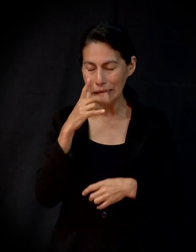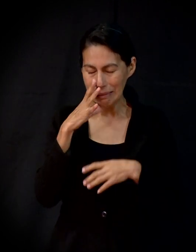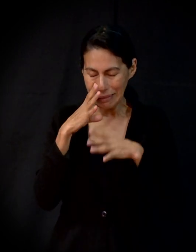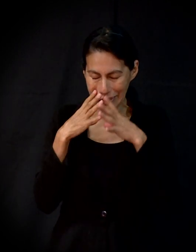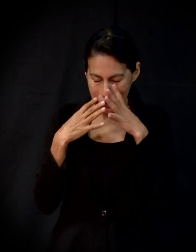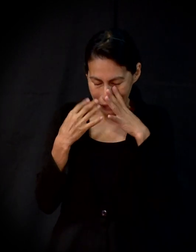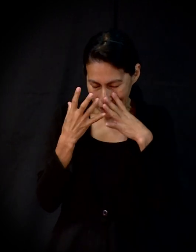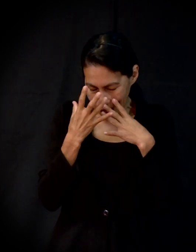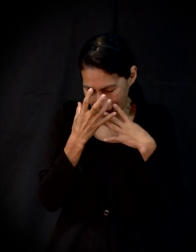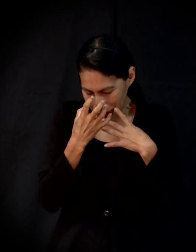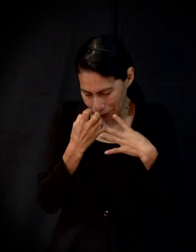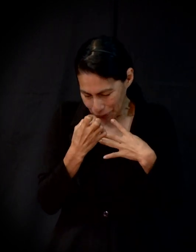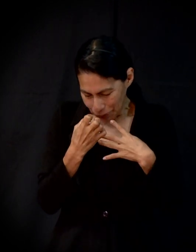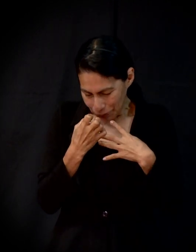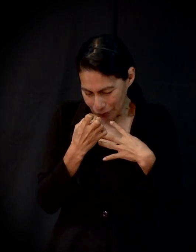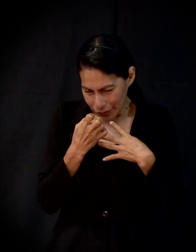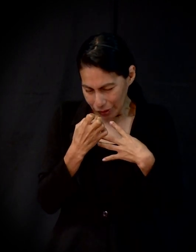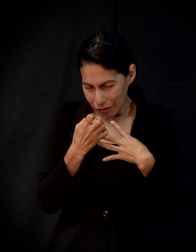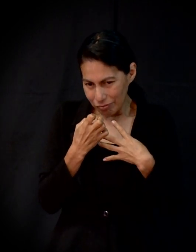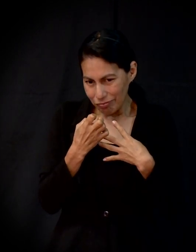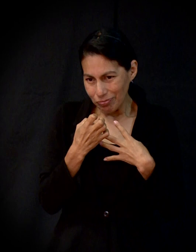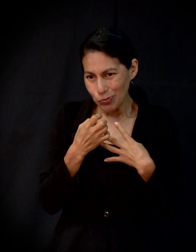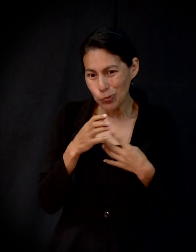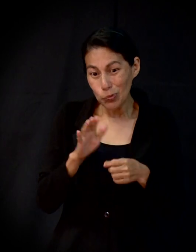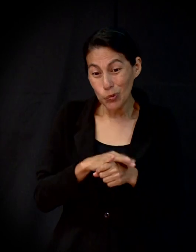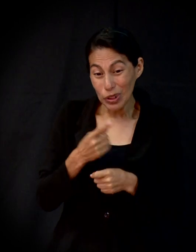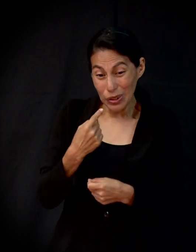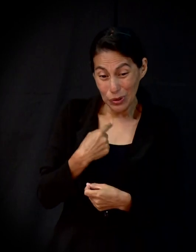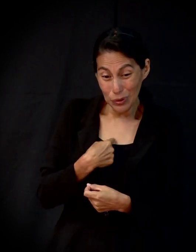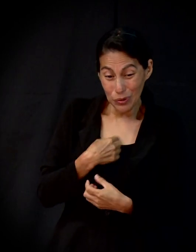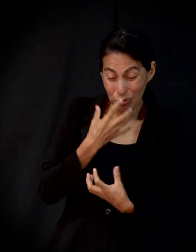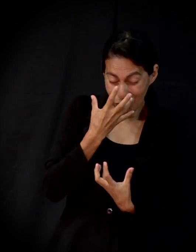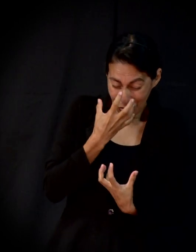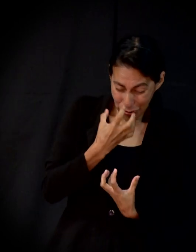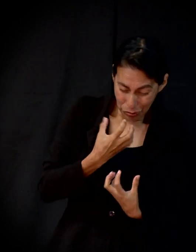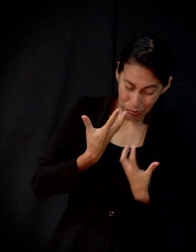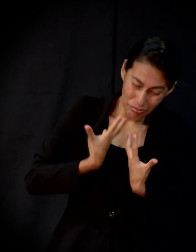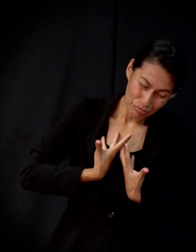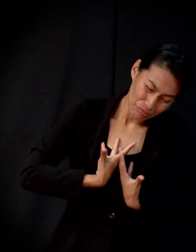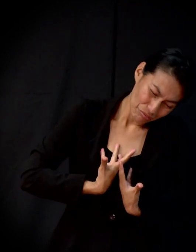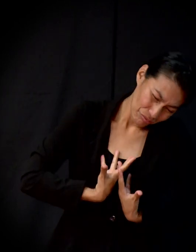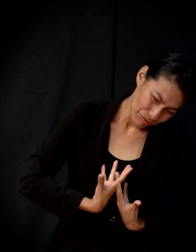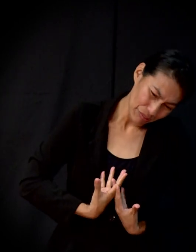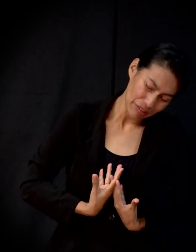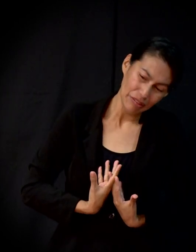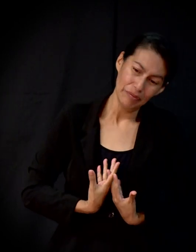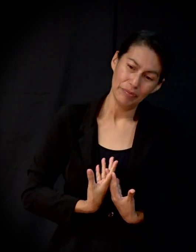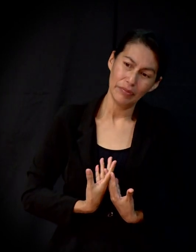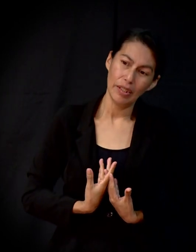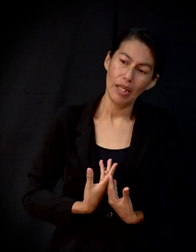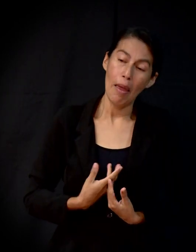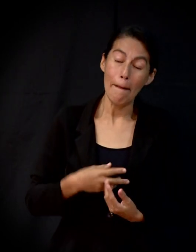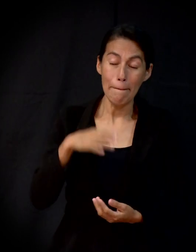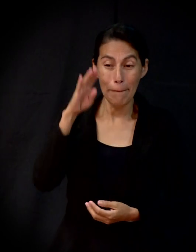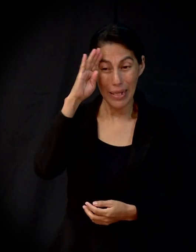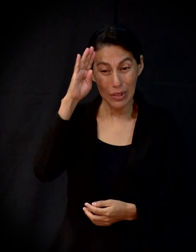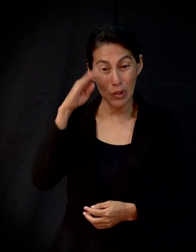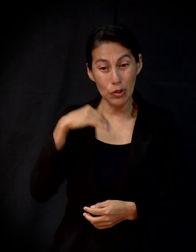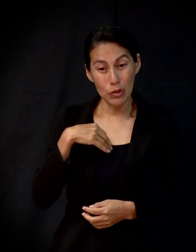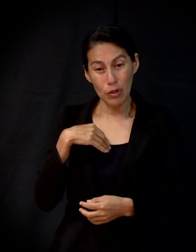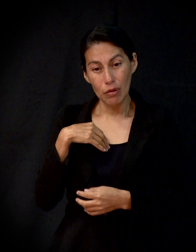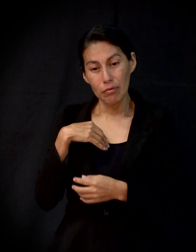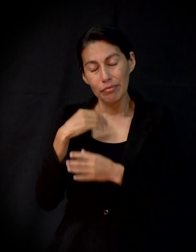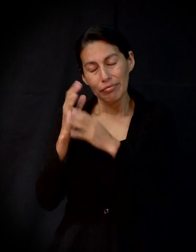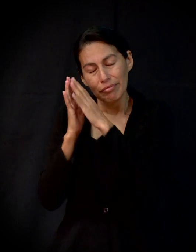a llorar de la tristeza cuando me iba a decepcionar mucho y pensó que me iba a ir a